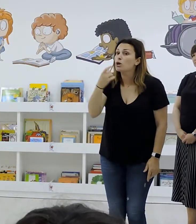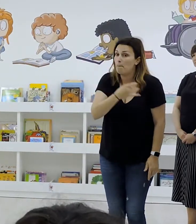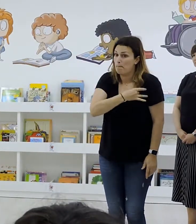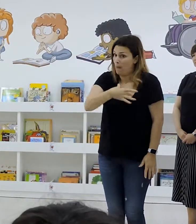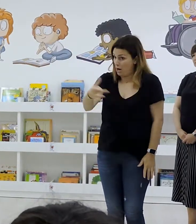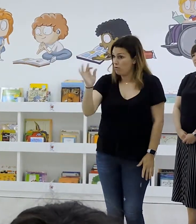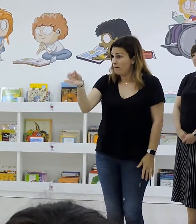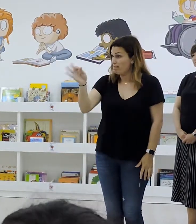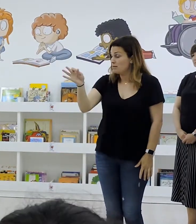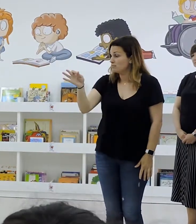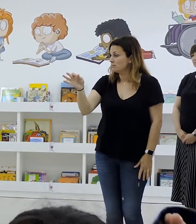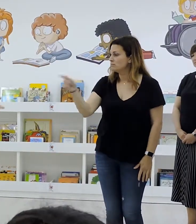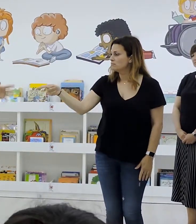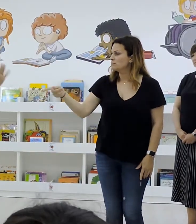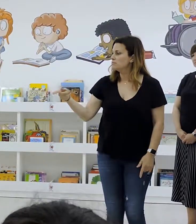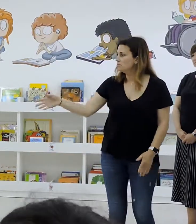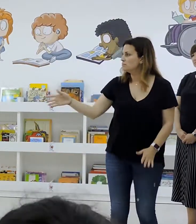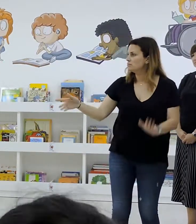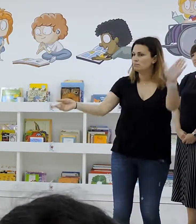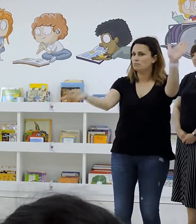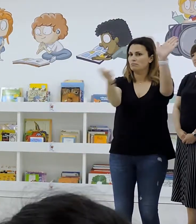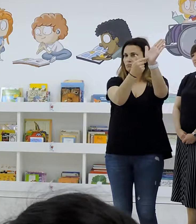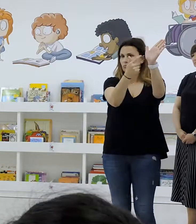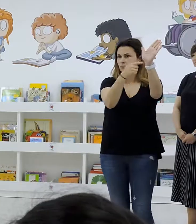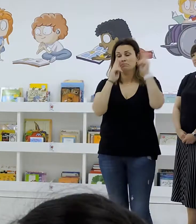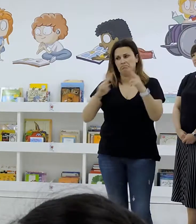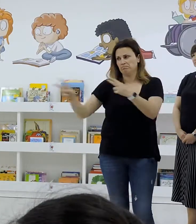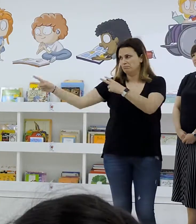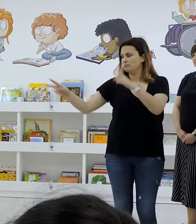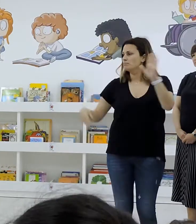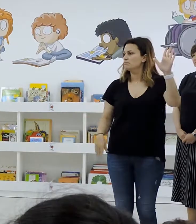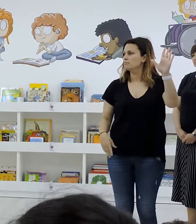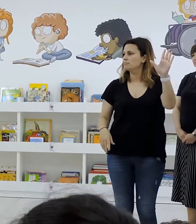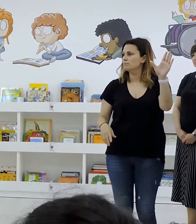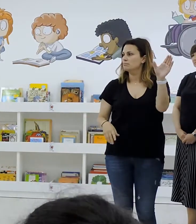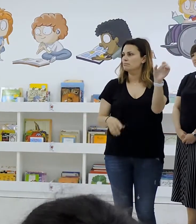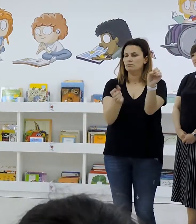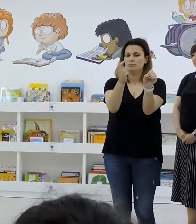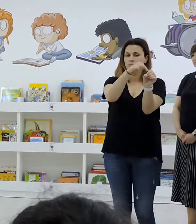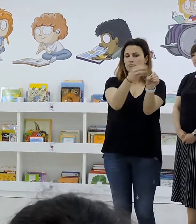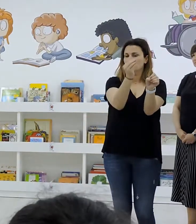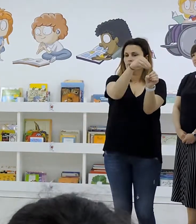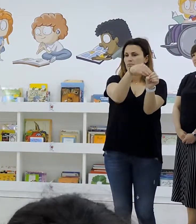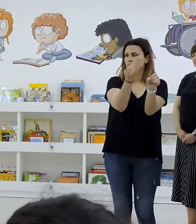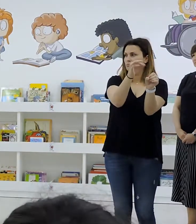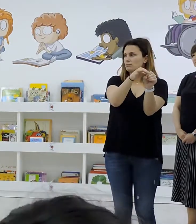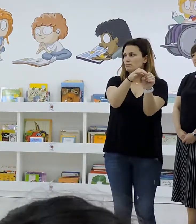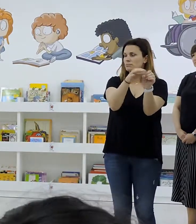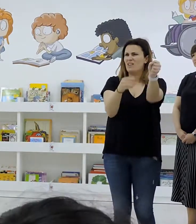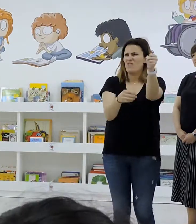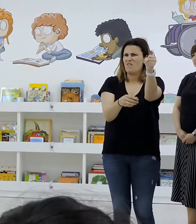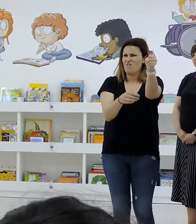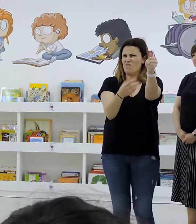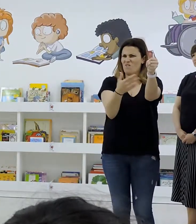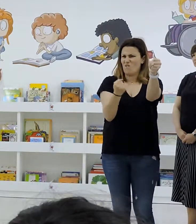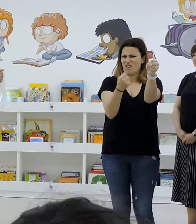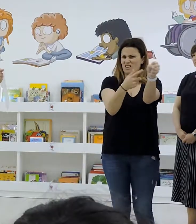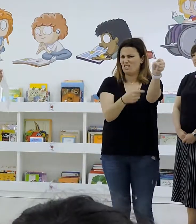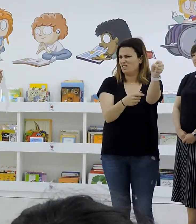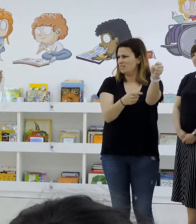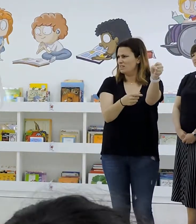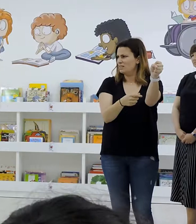blanco, ¿verdad? Vale, hay que dejarlo aquí en mi mano izquierda, una esquinita del pañuelo, apretar muy fuerte